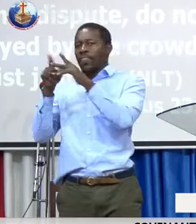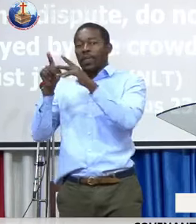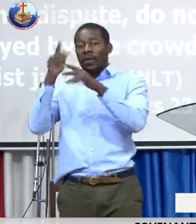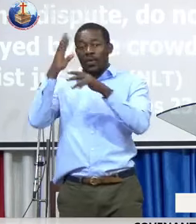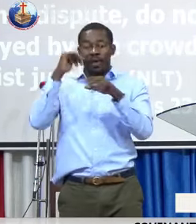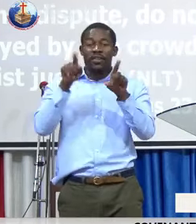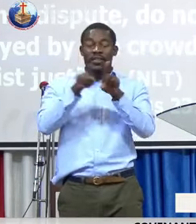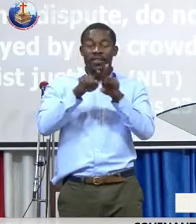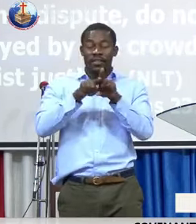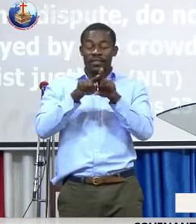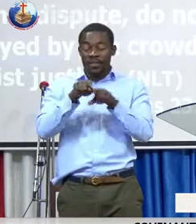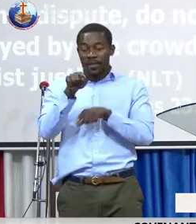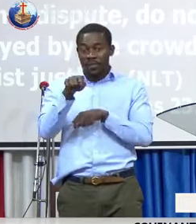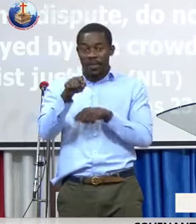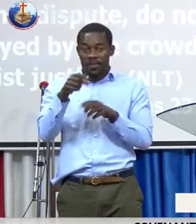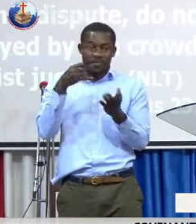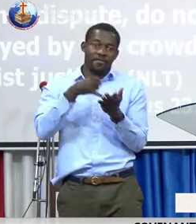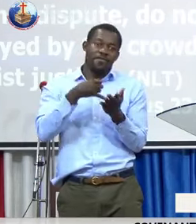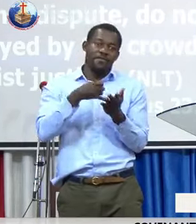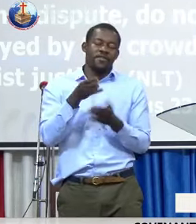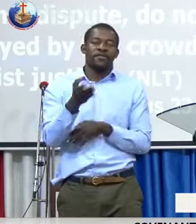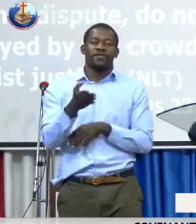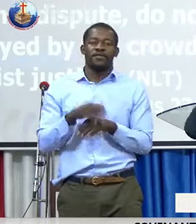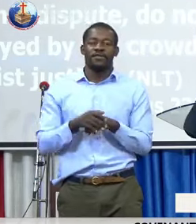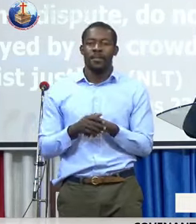wanahukumika. And Deuteronomy 19:15 states that